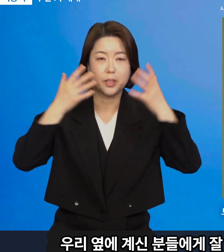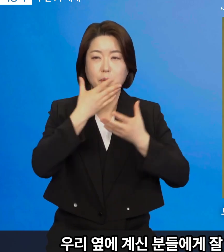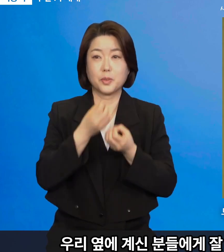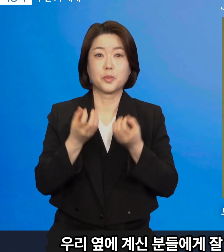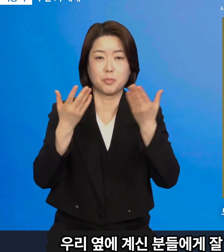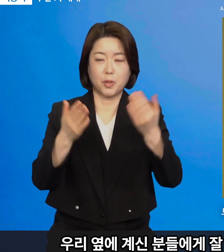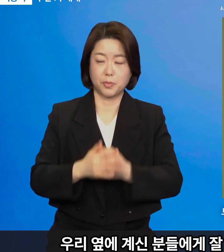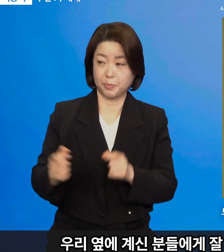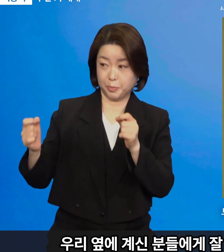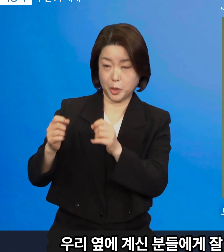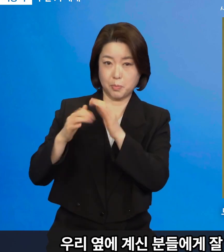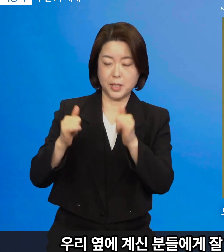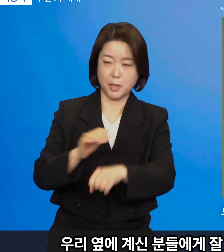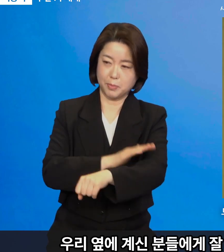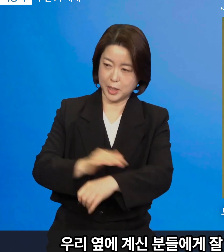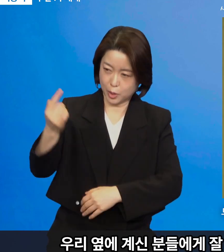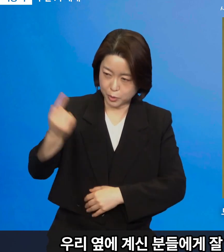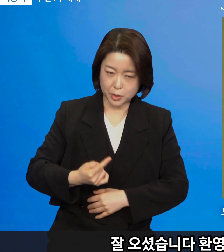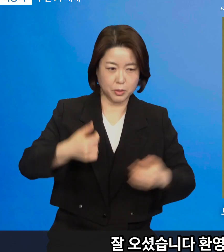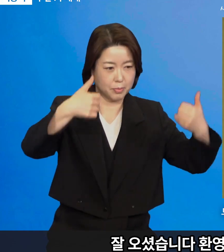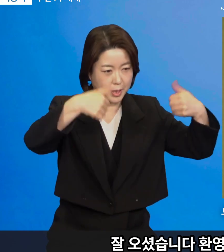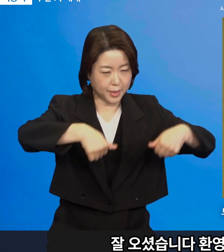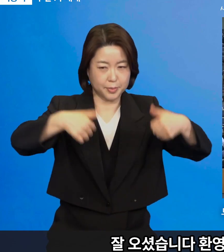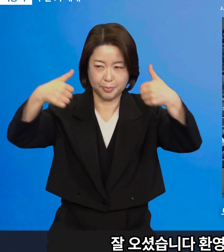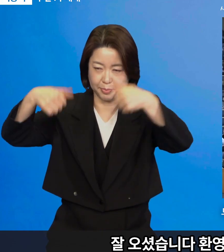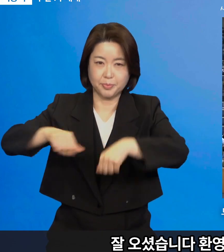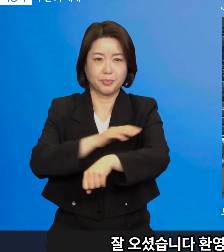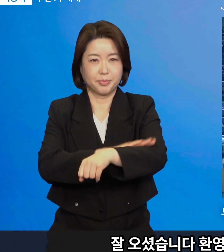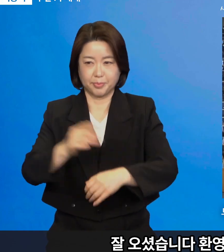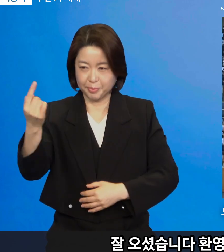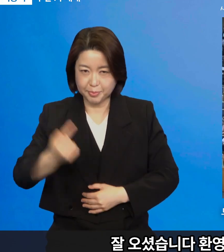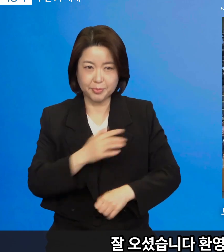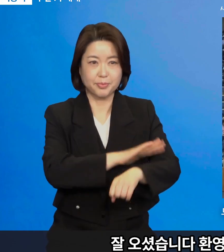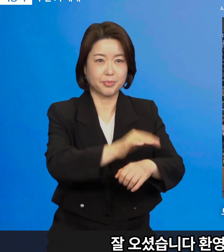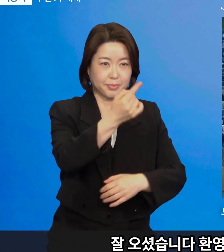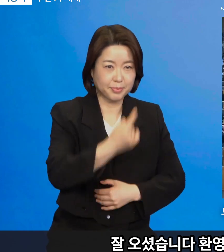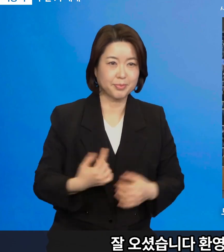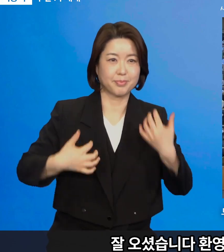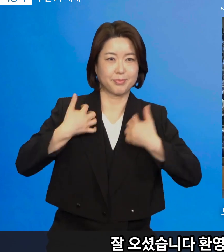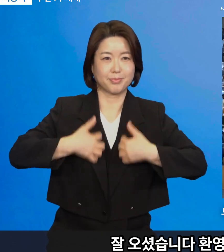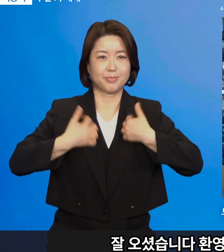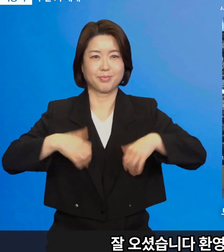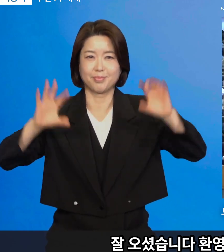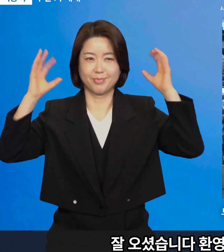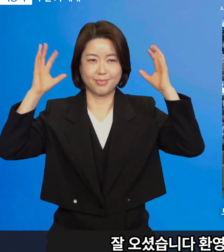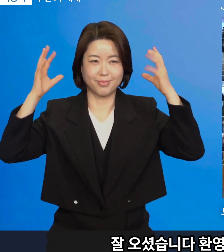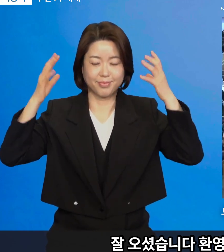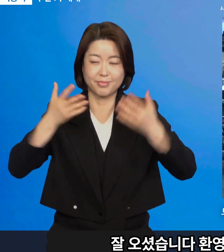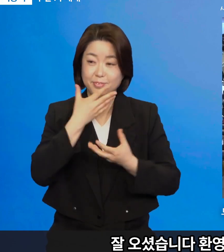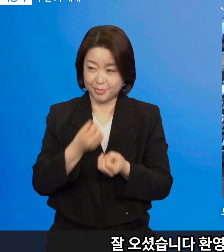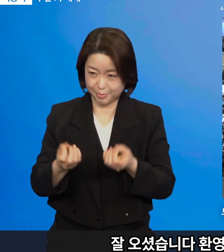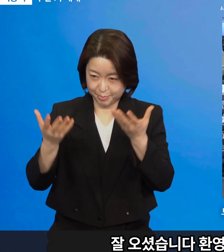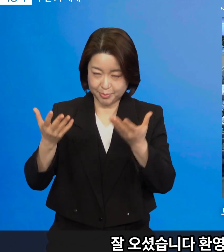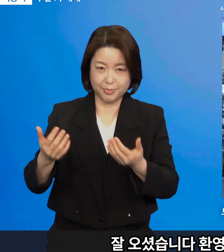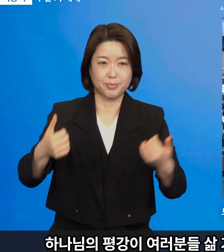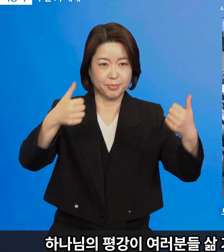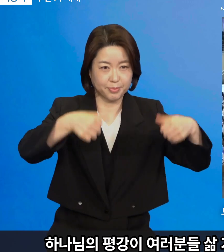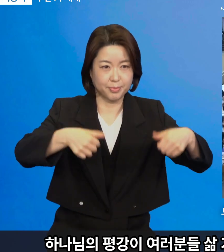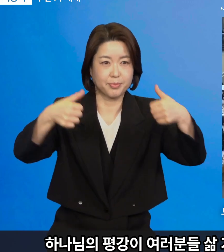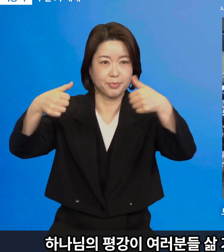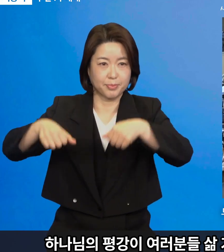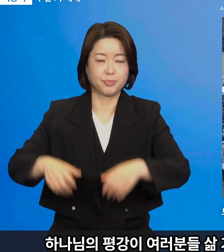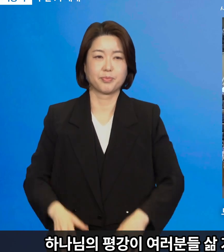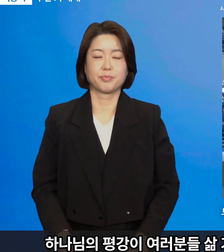계신 분들에게 잘 오셨습니다. 인사하겠습니다. 잘 오셨습니다. 환영합니다. 네, 축복합니다.